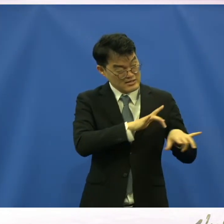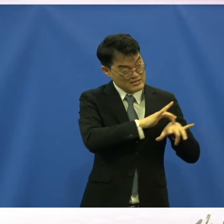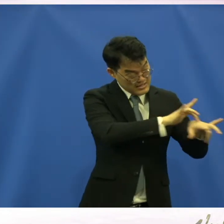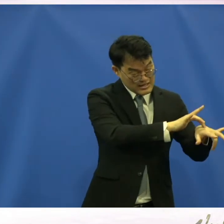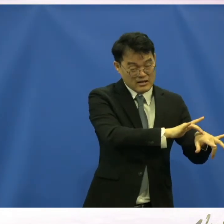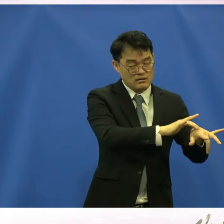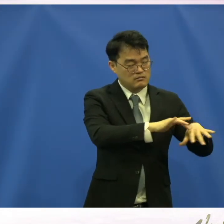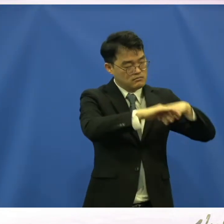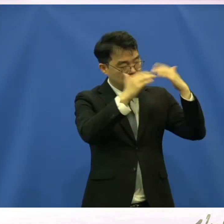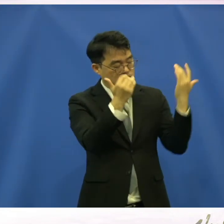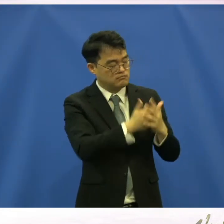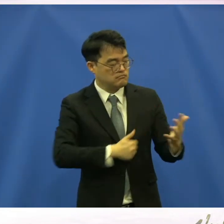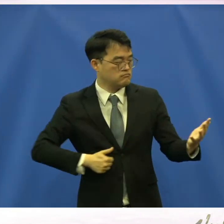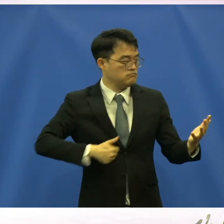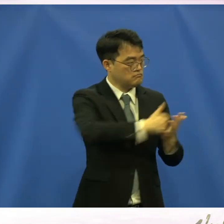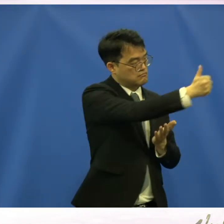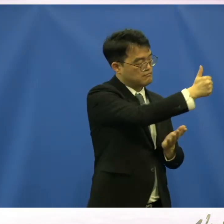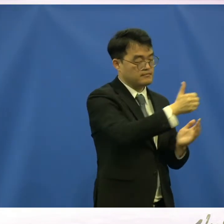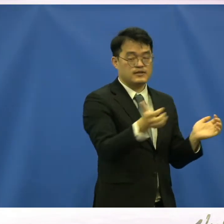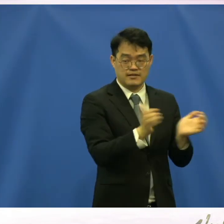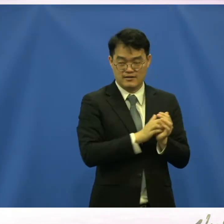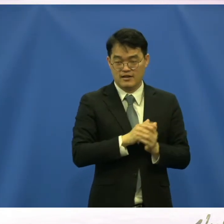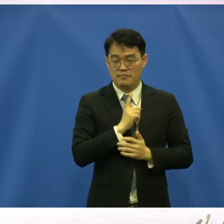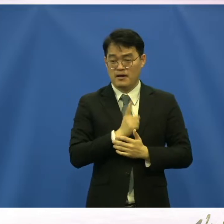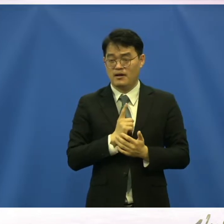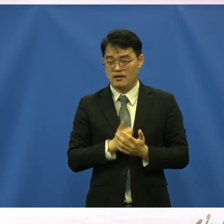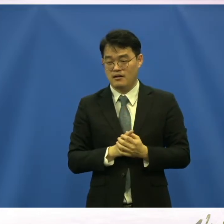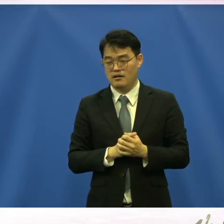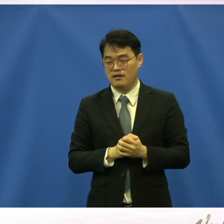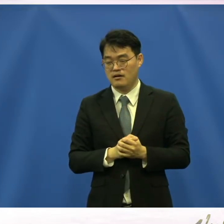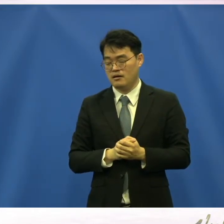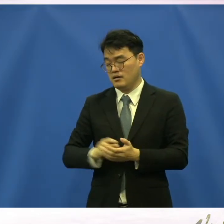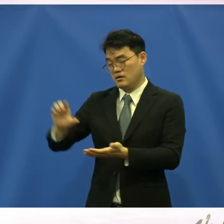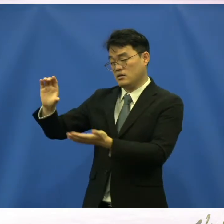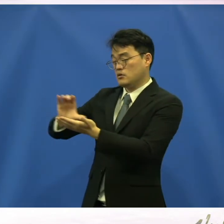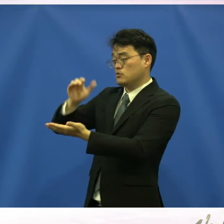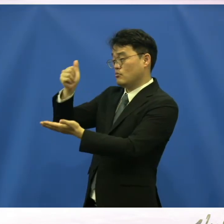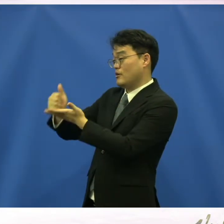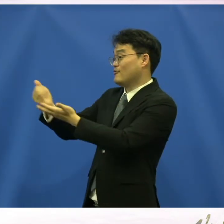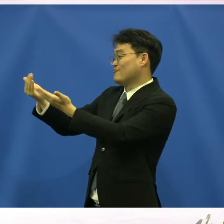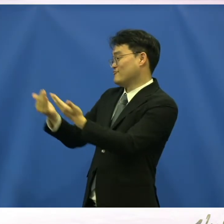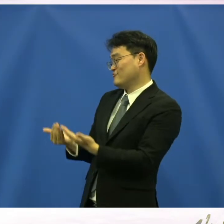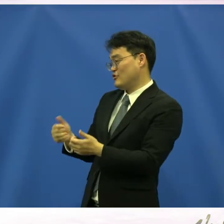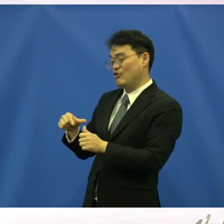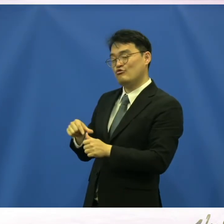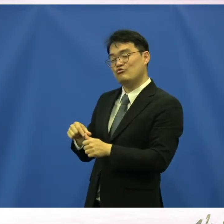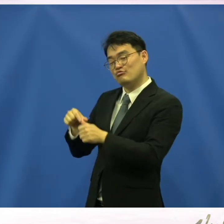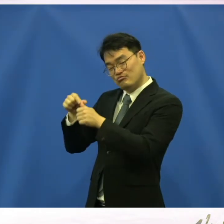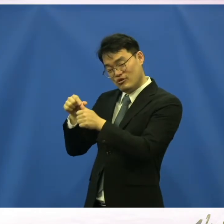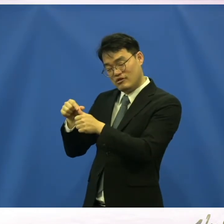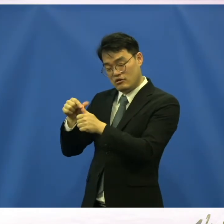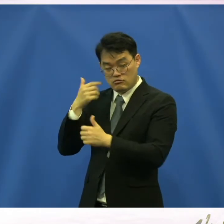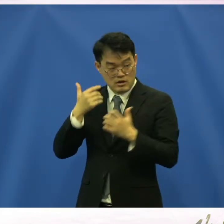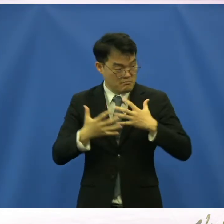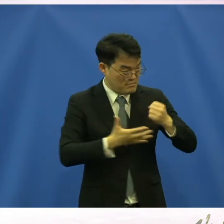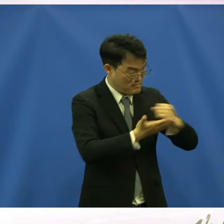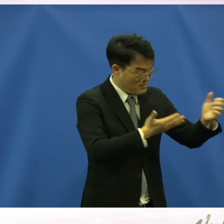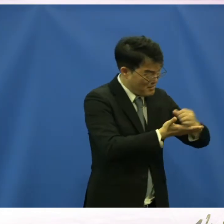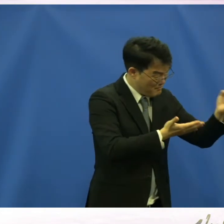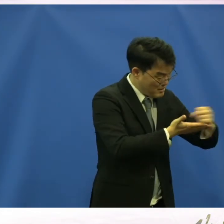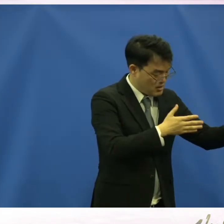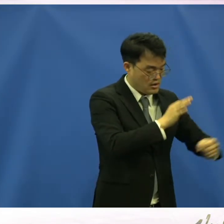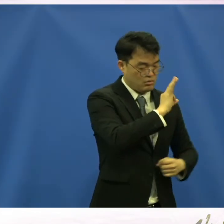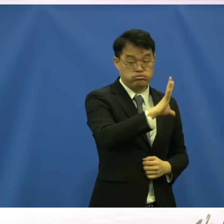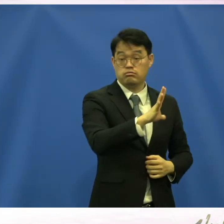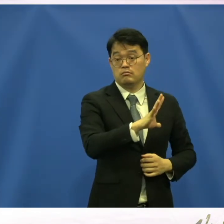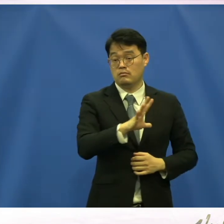그리스도 안에서 얻은 구원은 빼앗기지 않습니다. 빼앗을 자가 없습니다. 하나님 아들 예수 그리스도의 십자가를 통하여 주어진